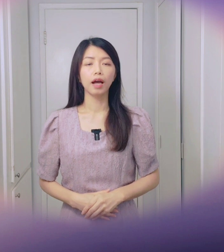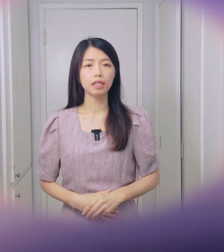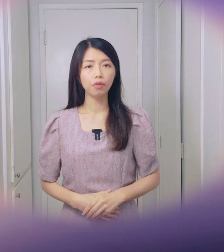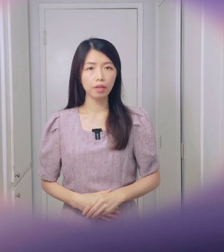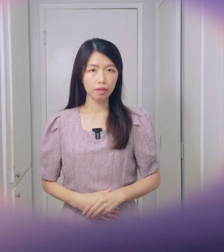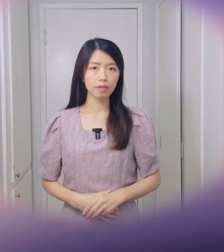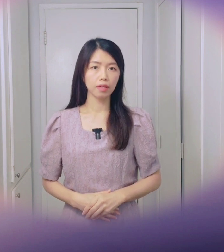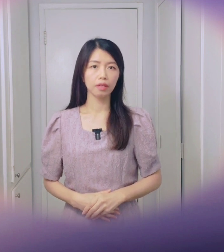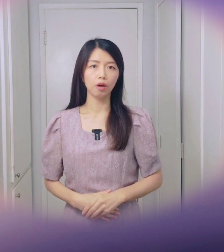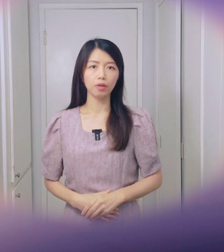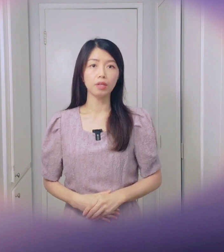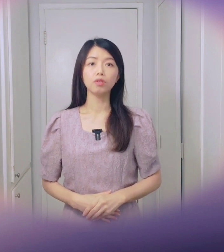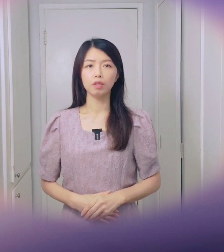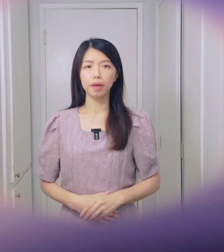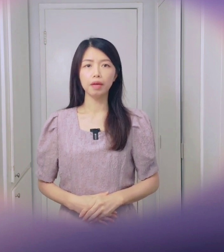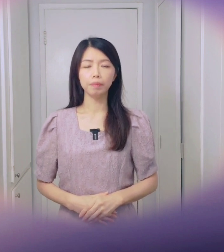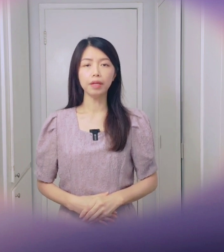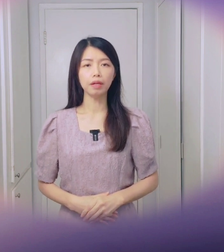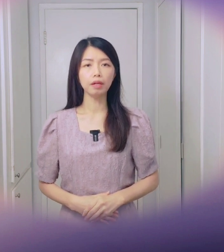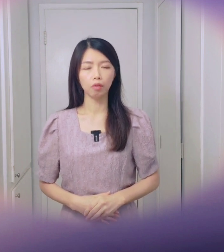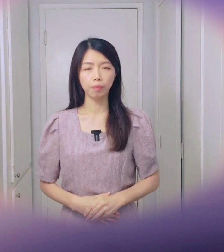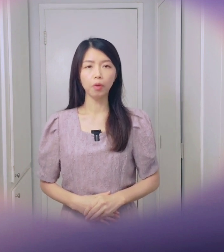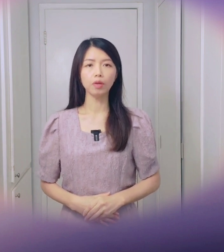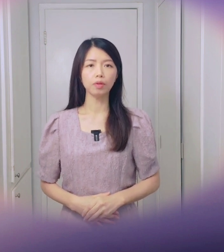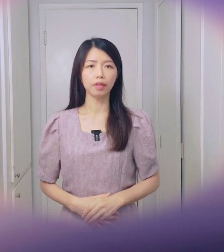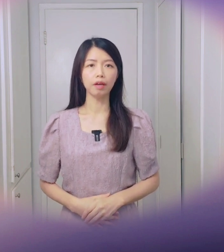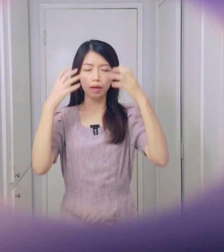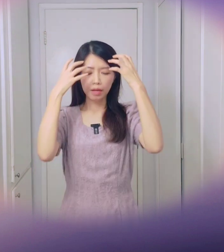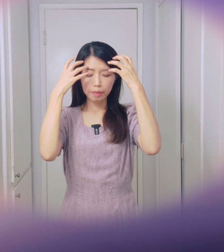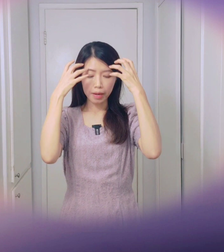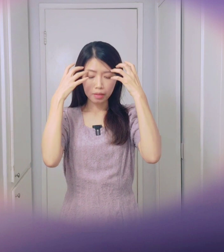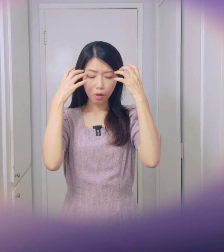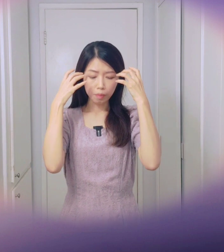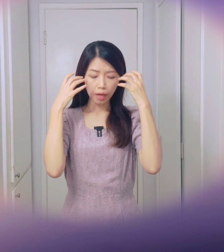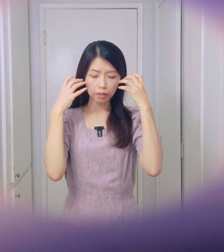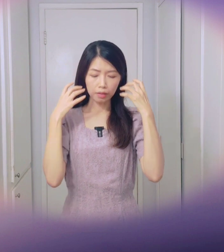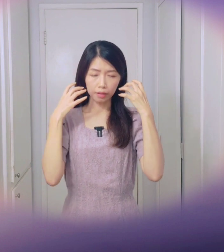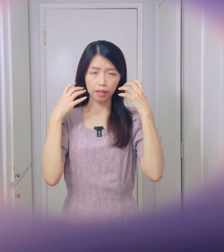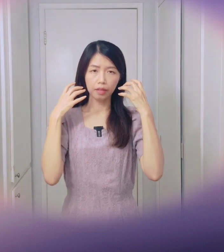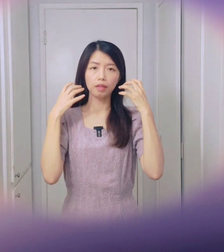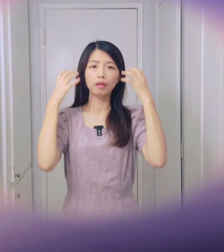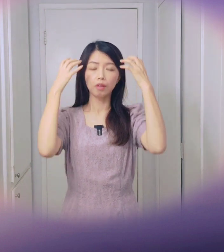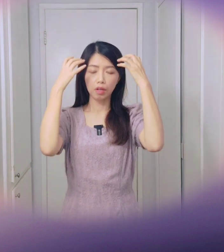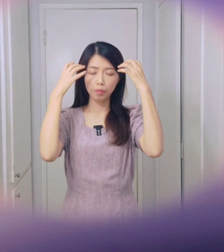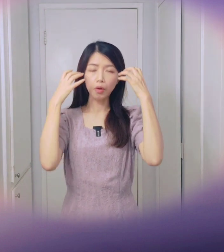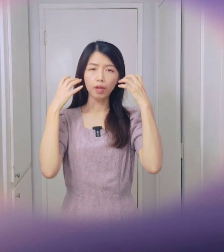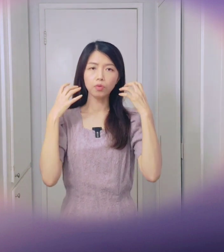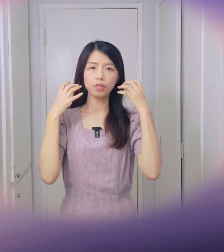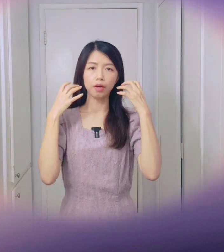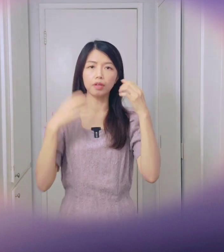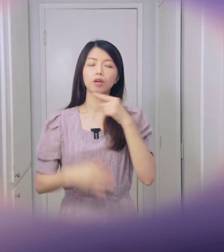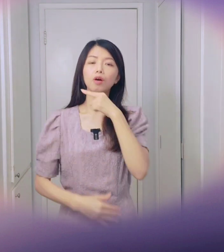여기서는 가시관을 쓰신 예수님의 피를 그렇게 표현해 줬는데요. 이마에서 피가 흐른 듯한 그렇게